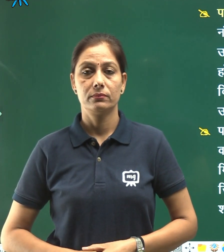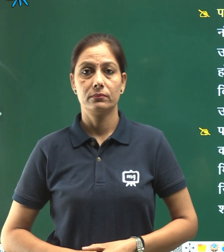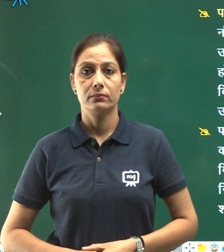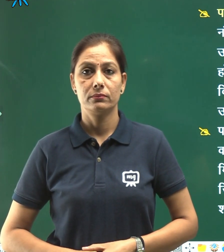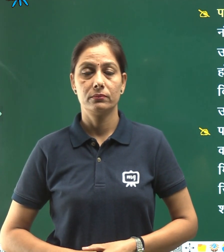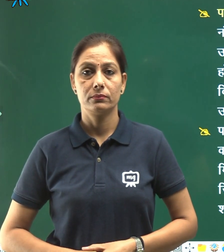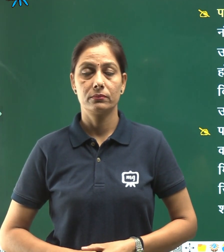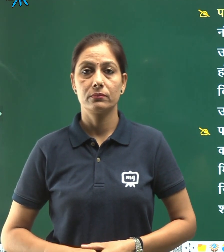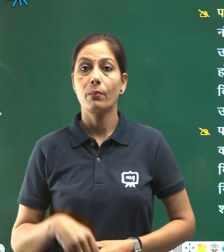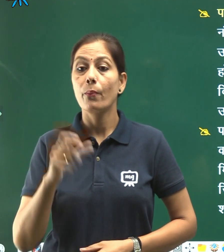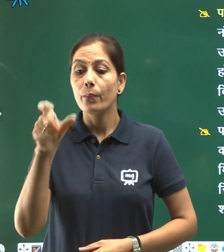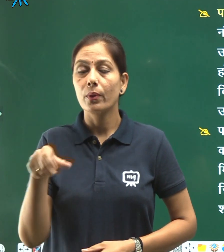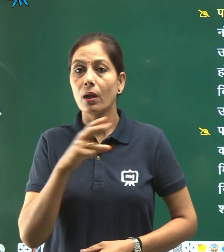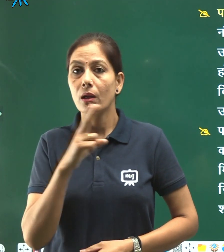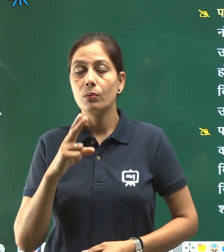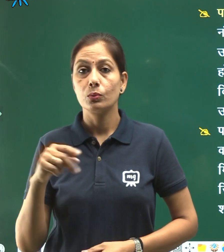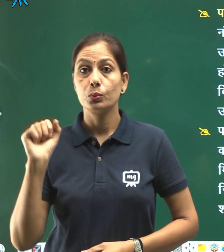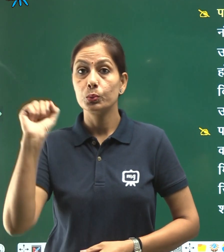लुट्टन सिंह की सास ने